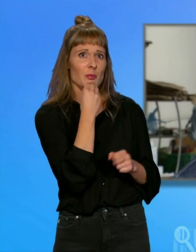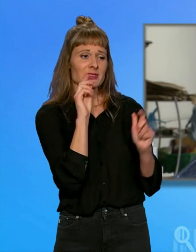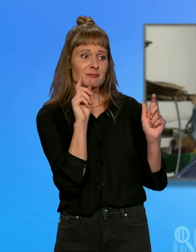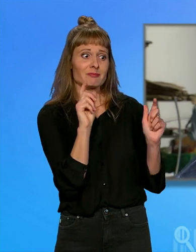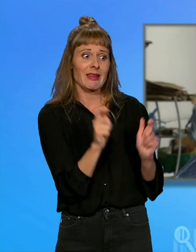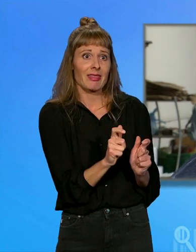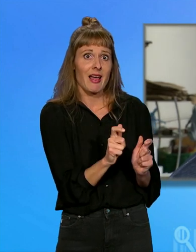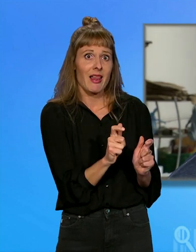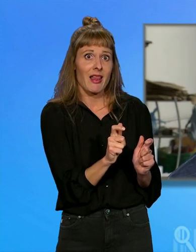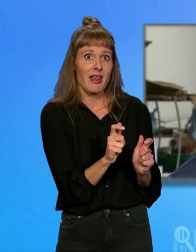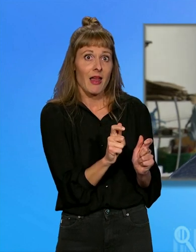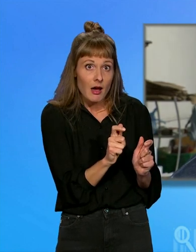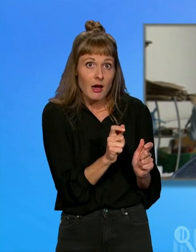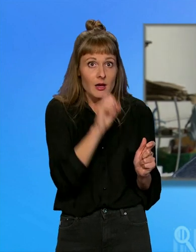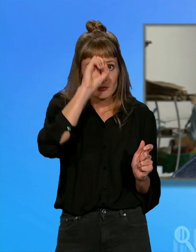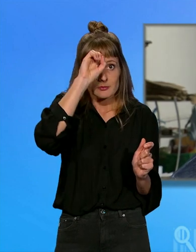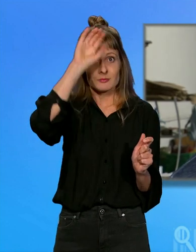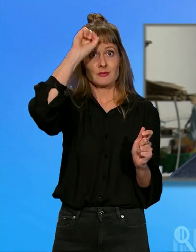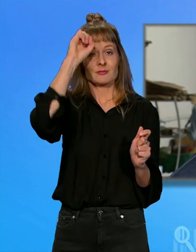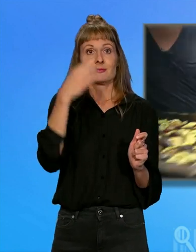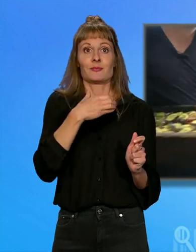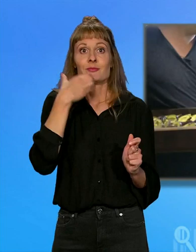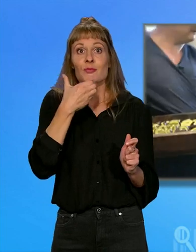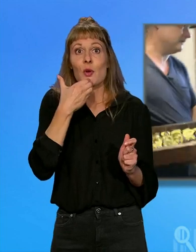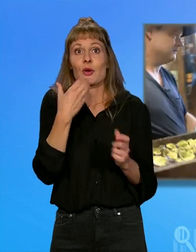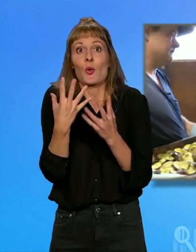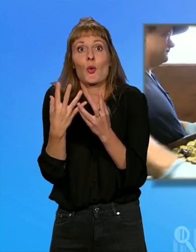Lebensmittel und hat dann angefangen, abzudörren. Ja.